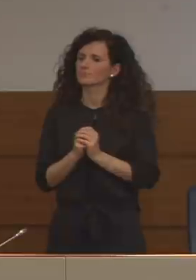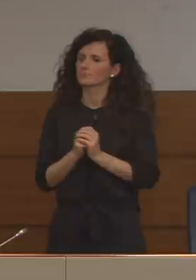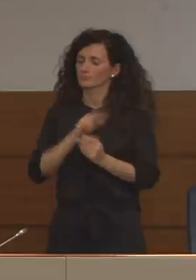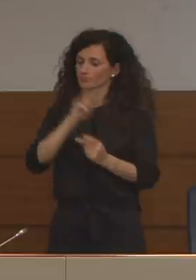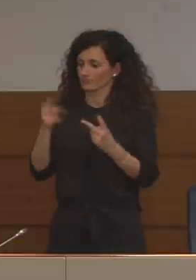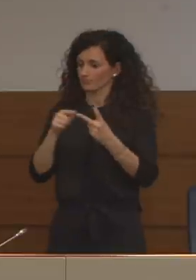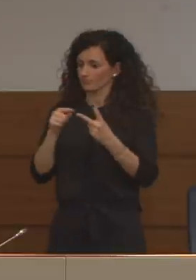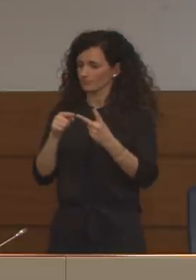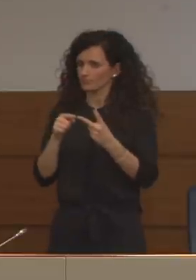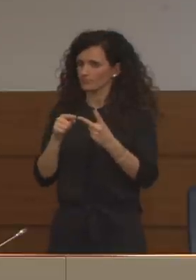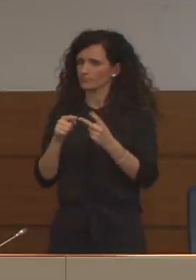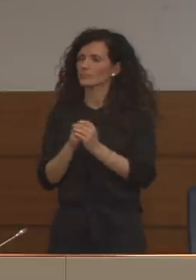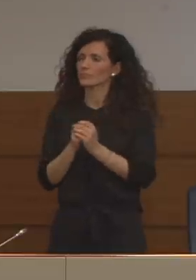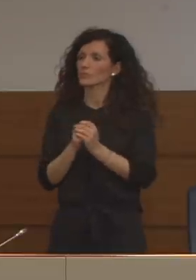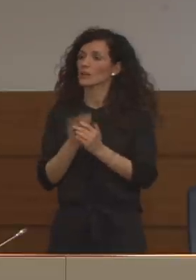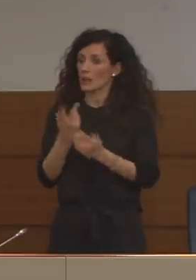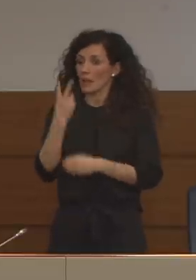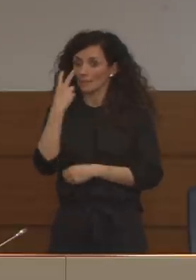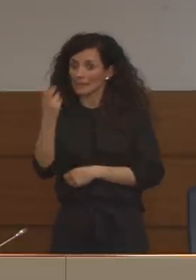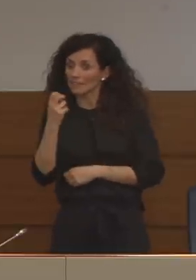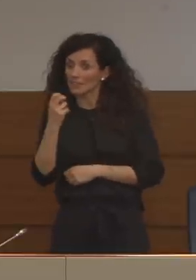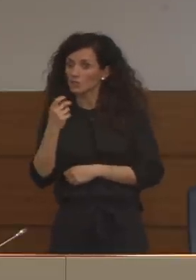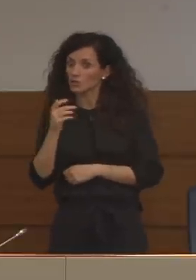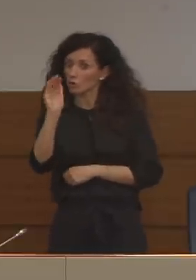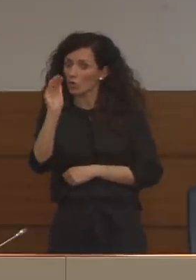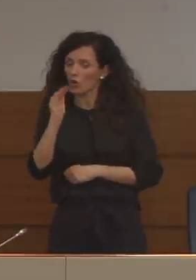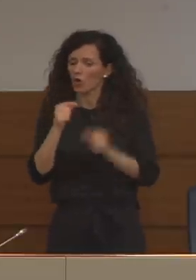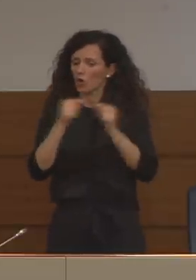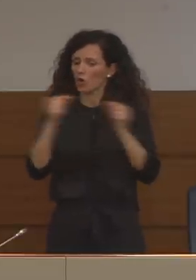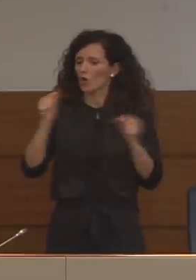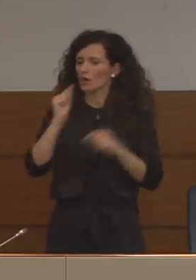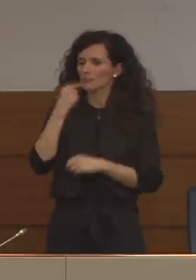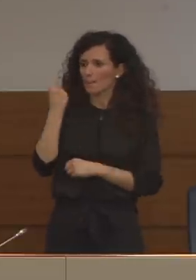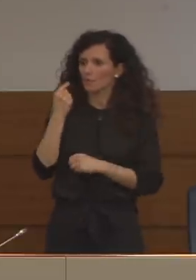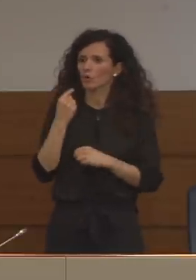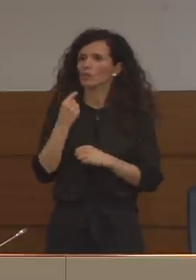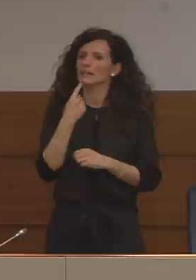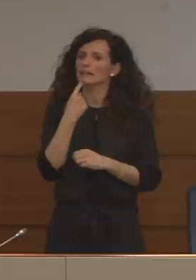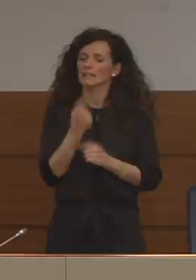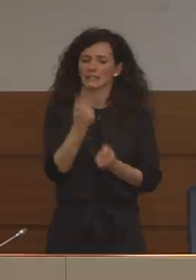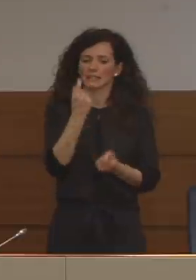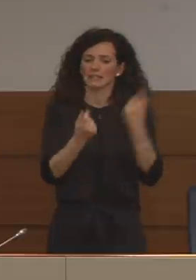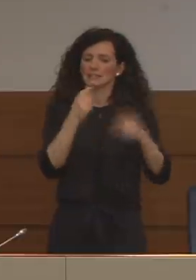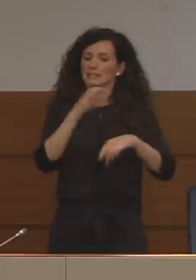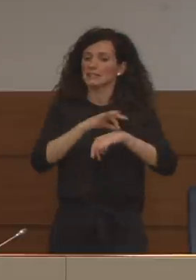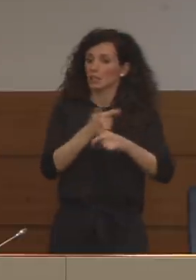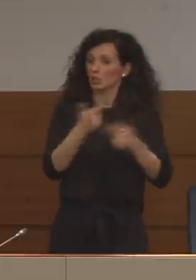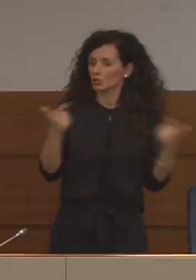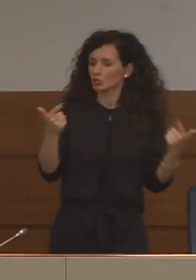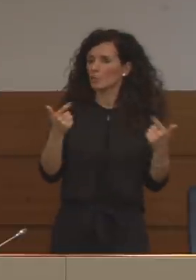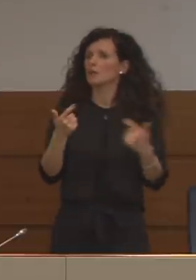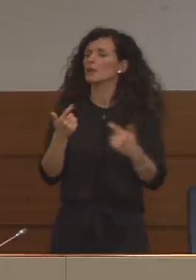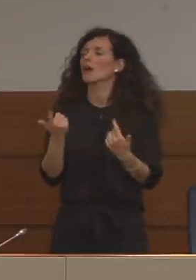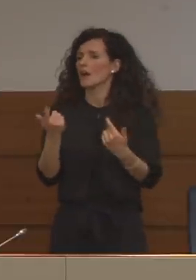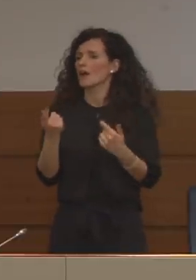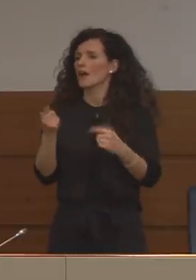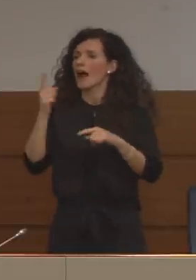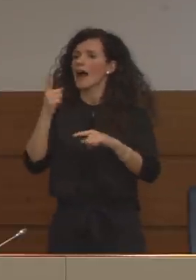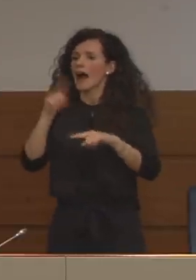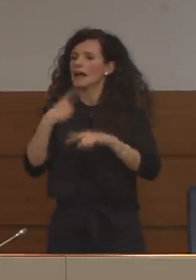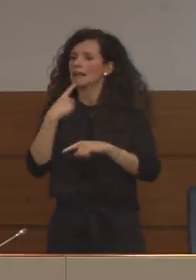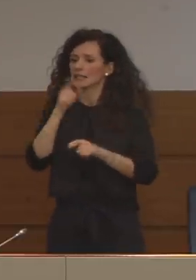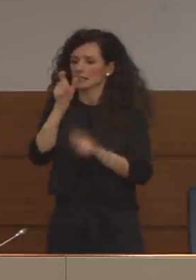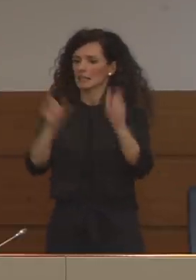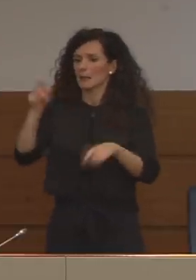un numero maggiore di tamponi anche per gli asintomatici lo chiedono anche tra l'altro i sanitari medici e sanitari che lavorano negli ospedali